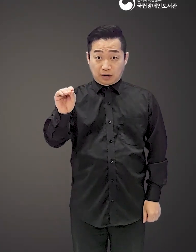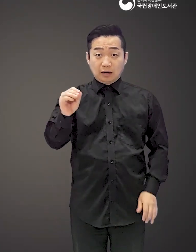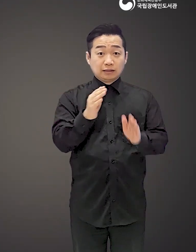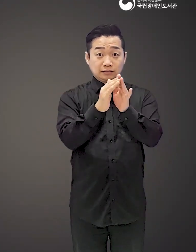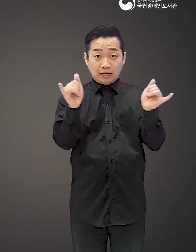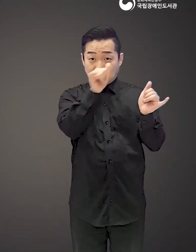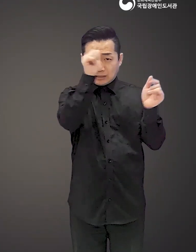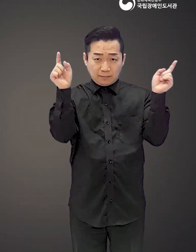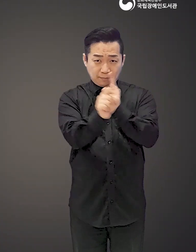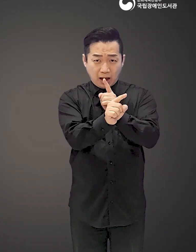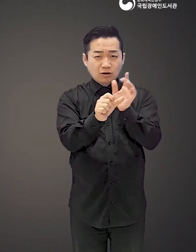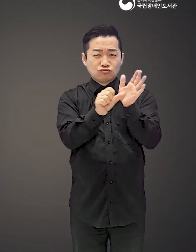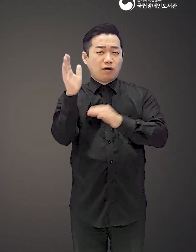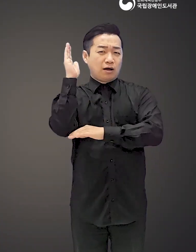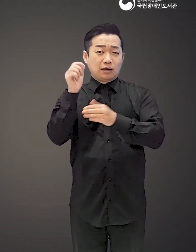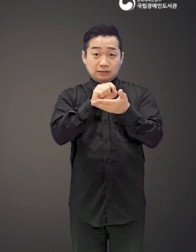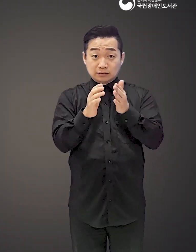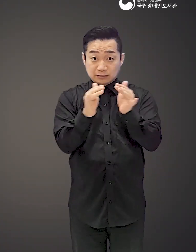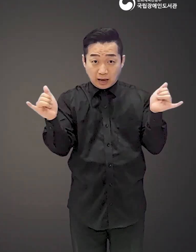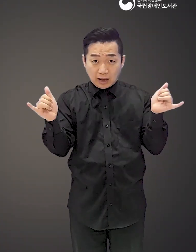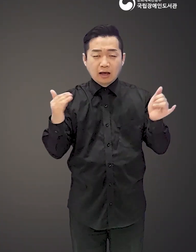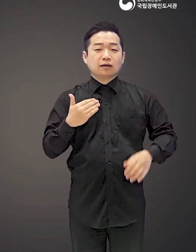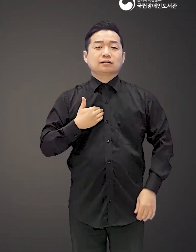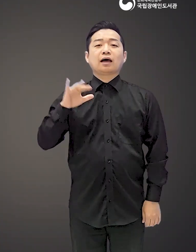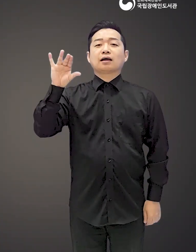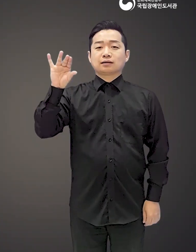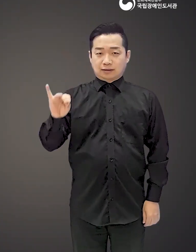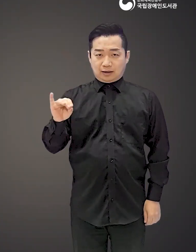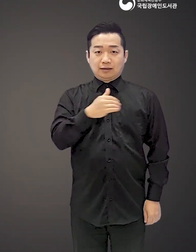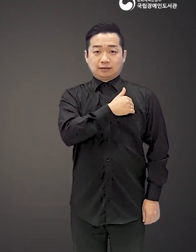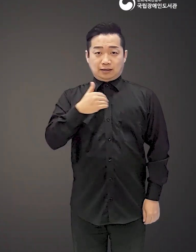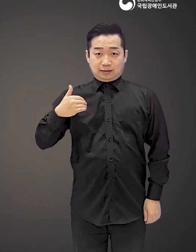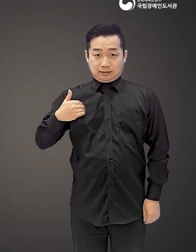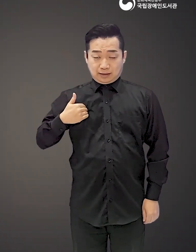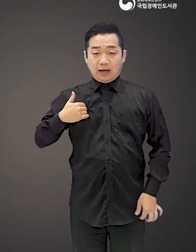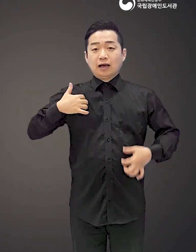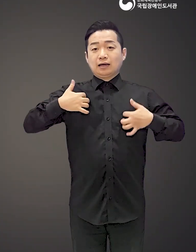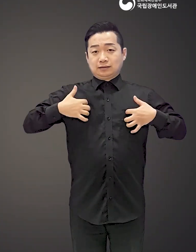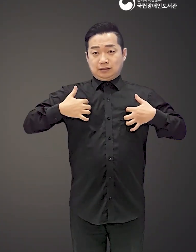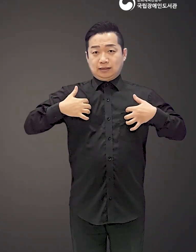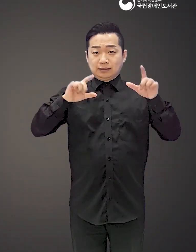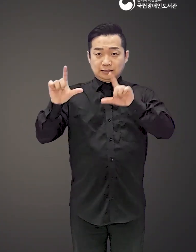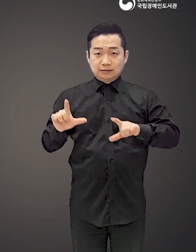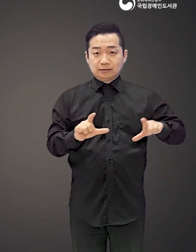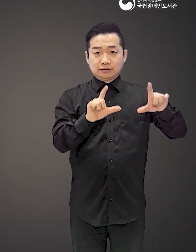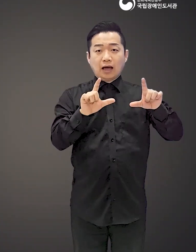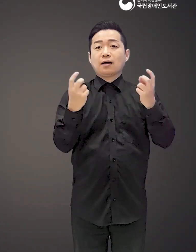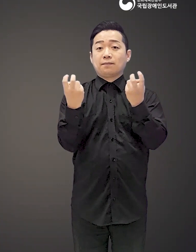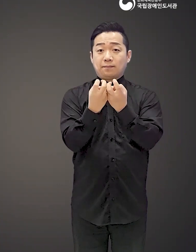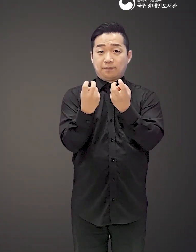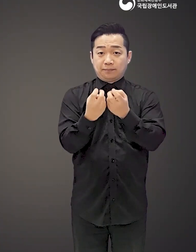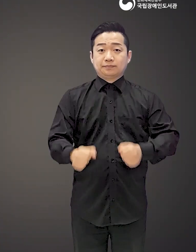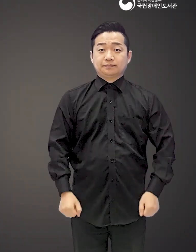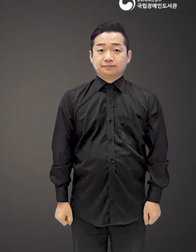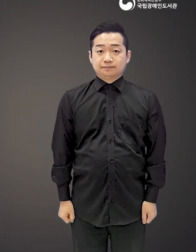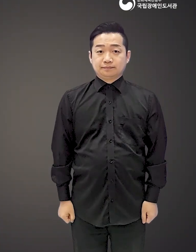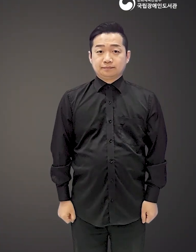명의 인생을 바꾼 명강의 저자의 나답게 당당하게 유쾌하게 삶을 즐기는